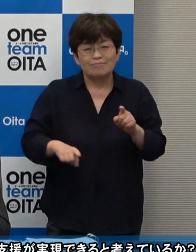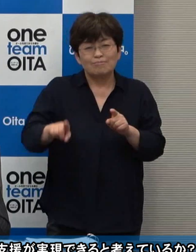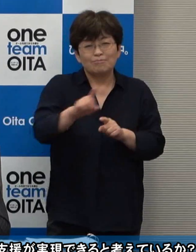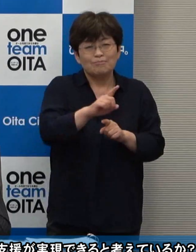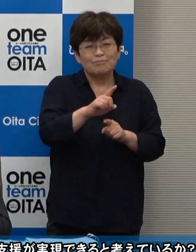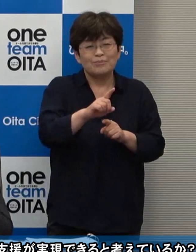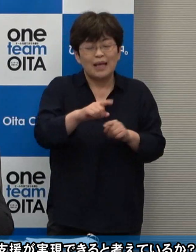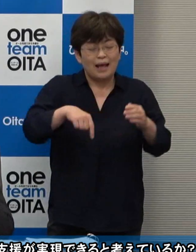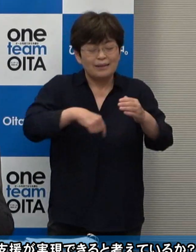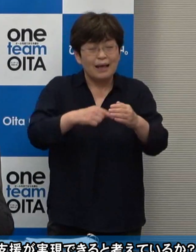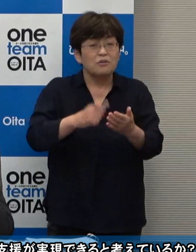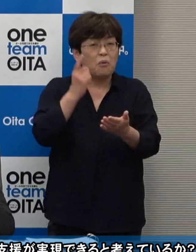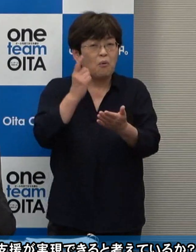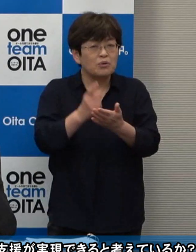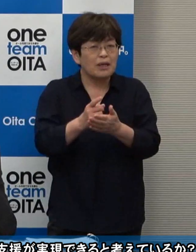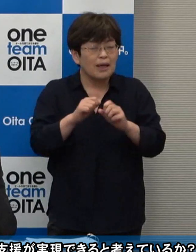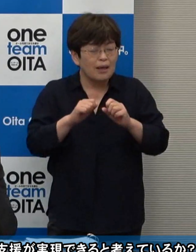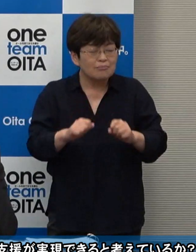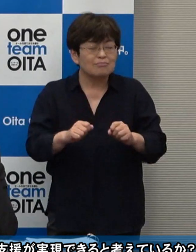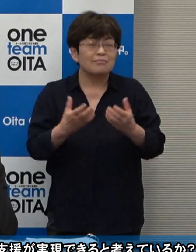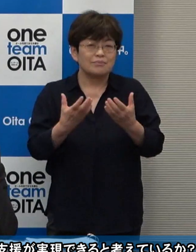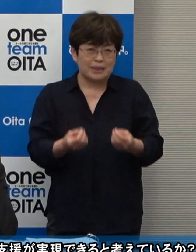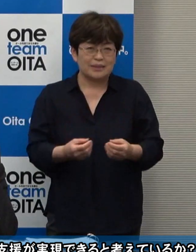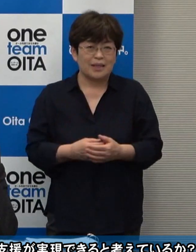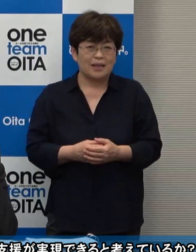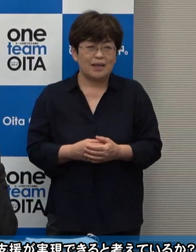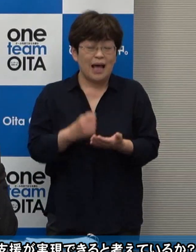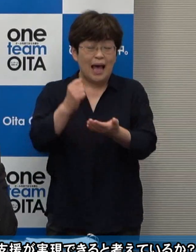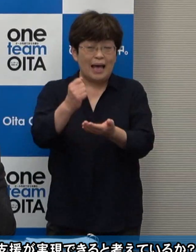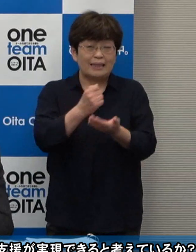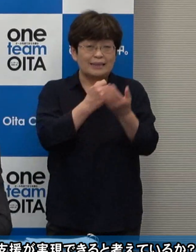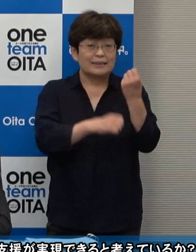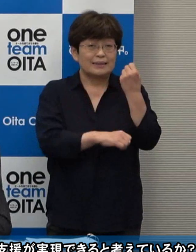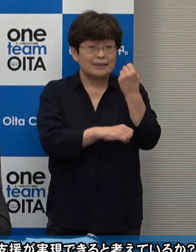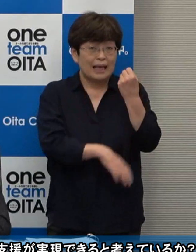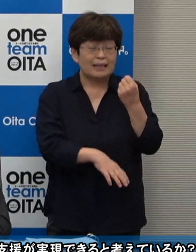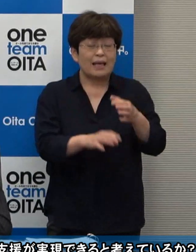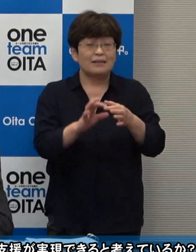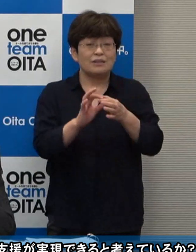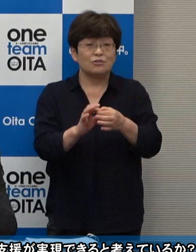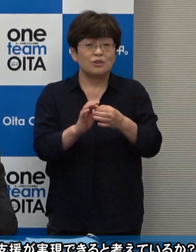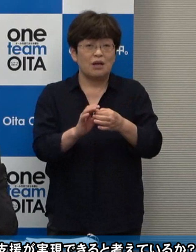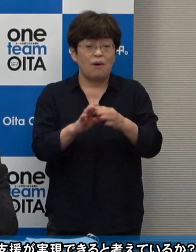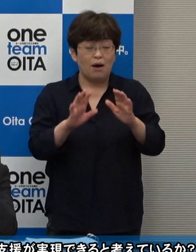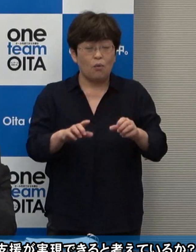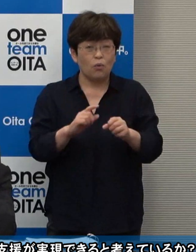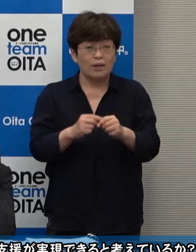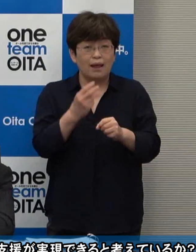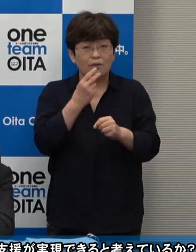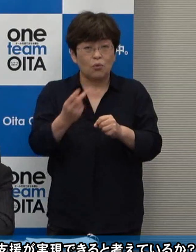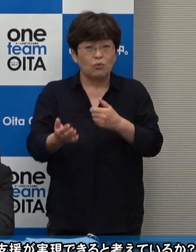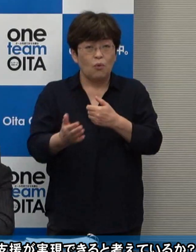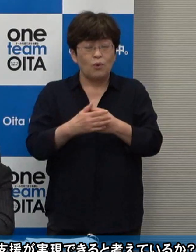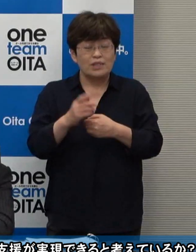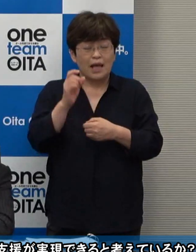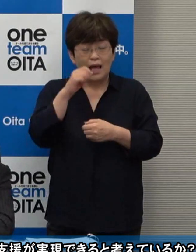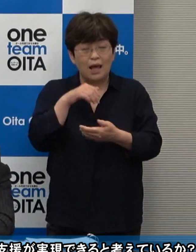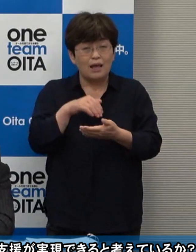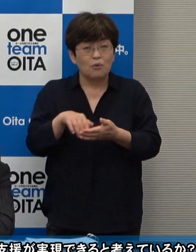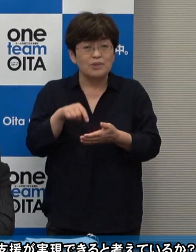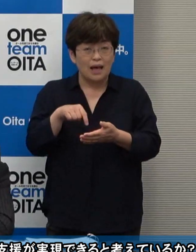。財源のことは、この今年度の補正予算のこの額